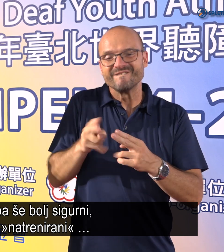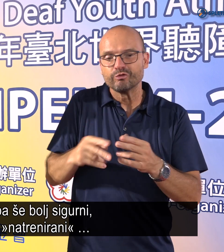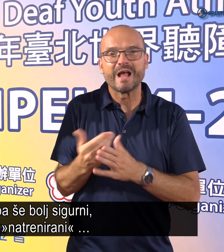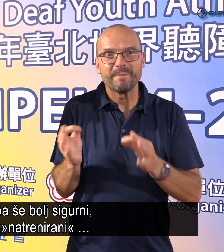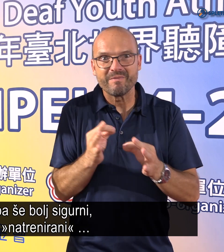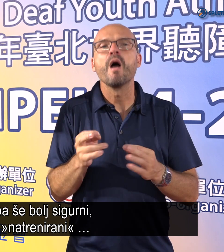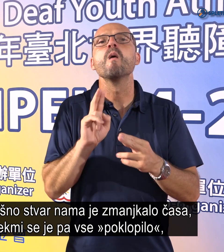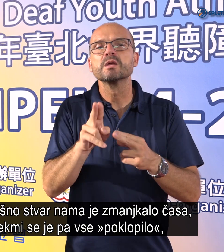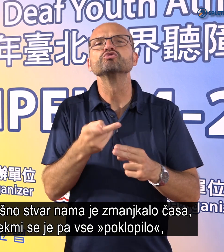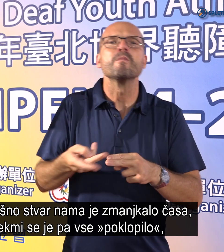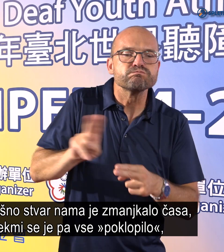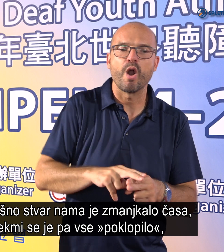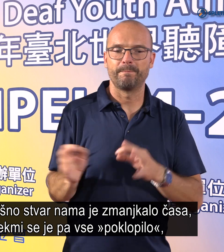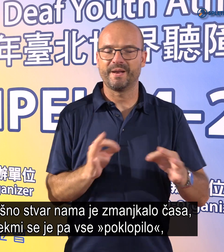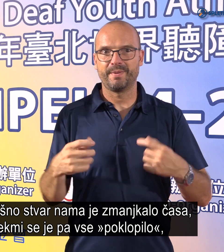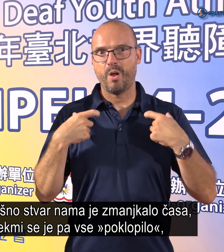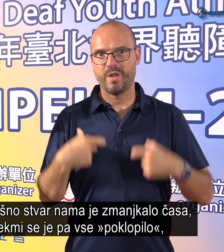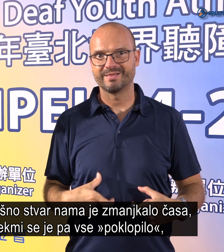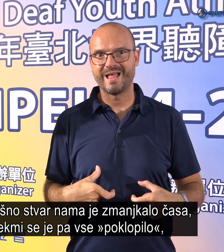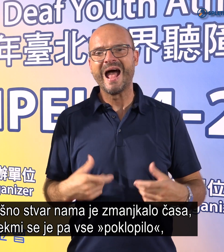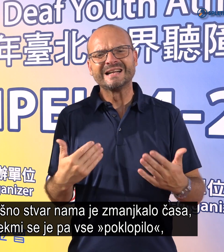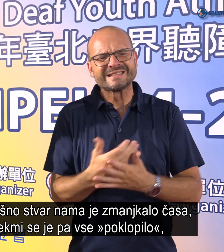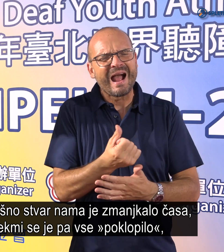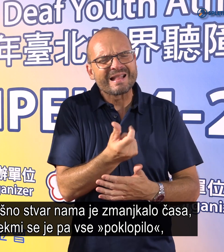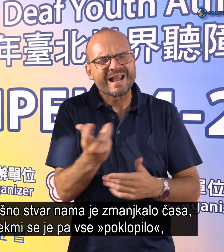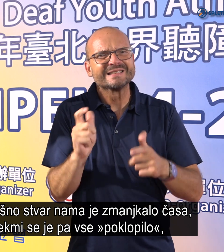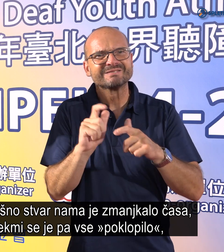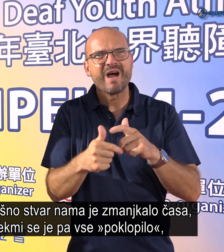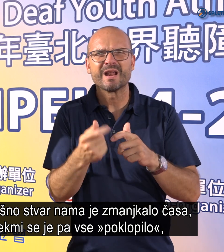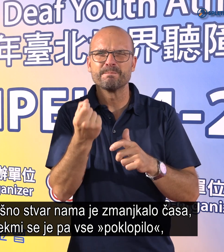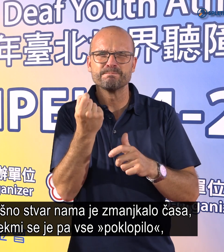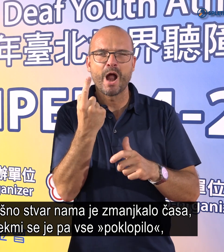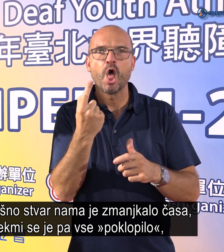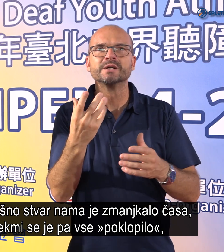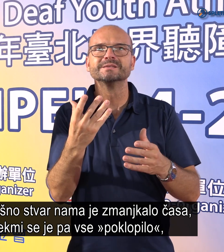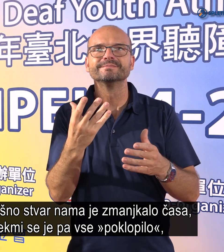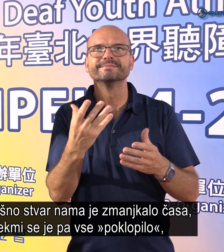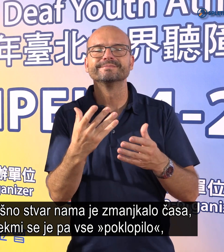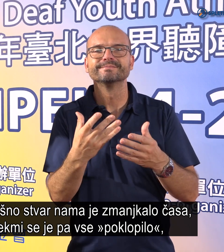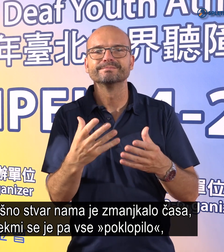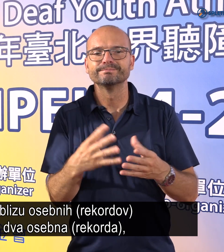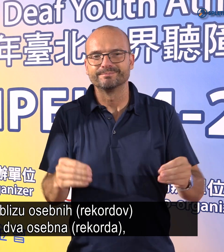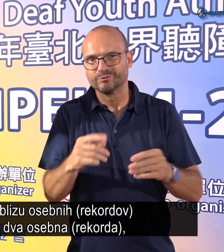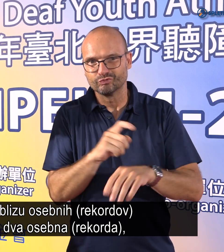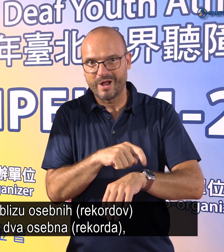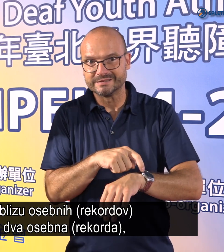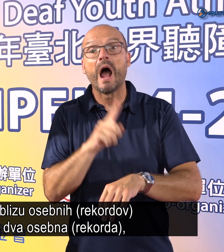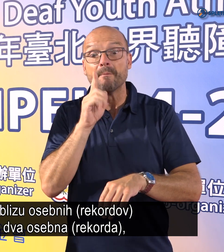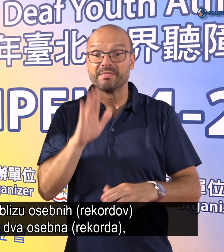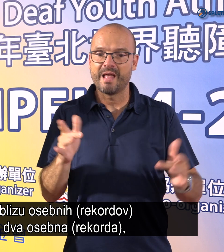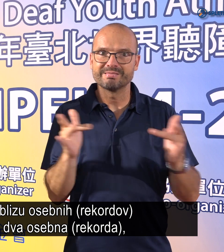bolj natrenirane. Tako da mogoče za kakšno stvar nama je zmanjkalo časa, ampak nekako na tekmi se je pa vse sklopilo, tako da je